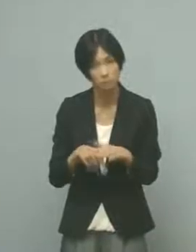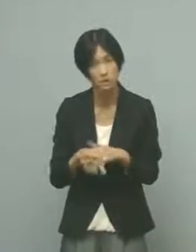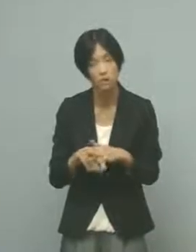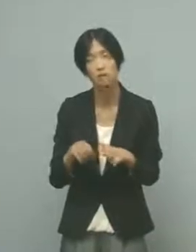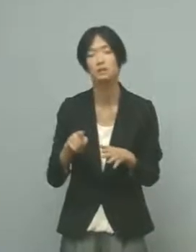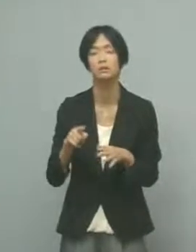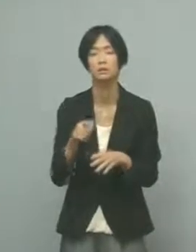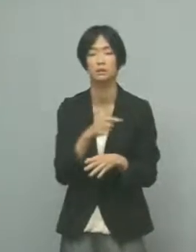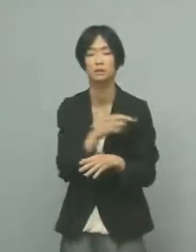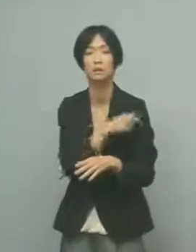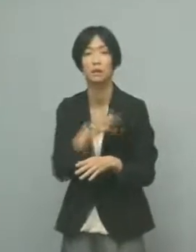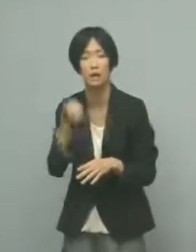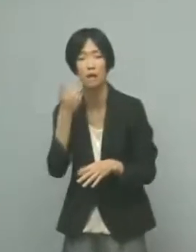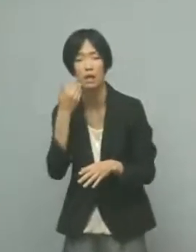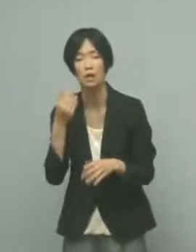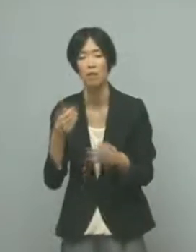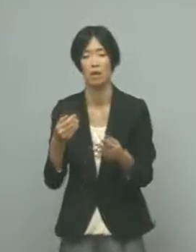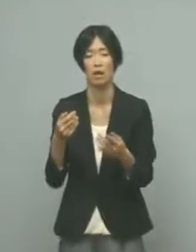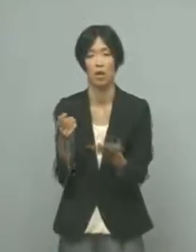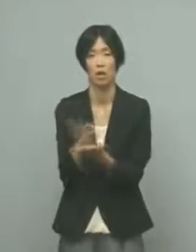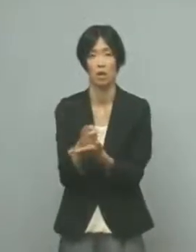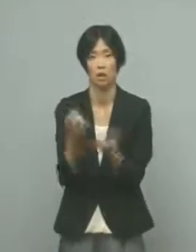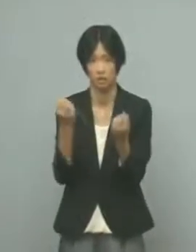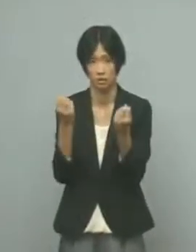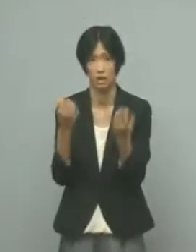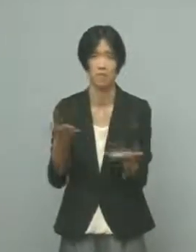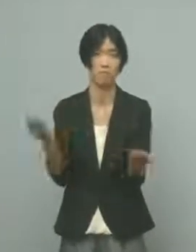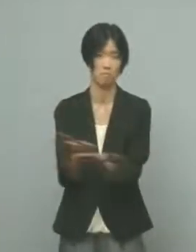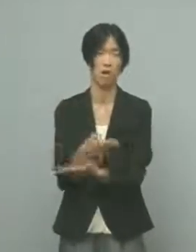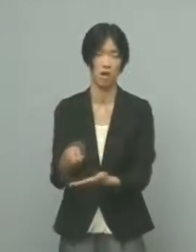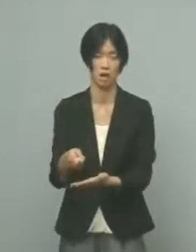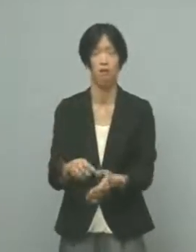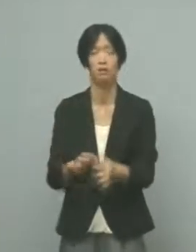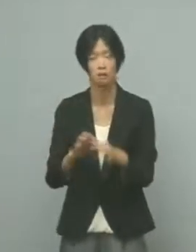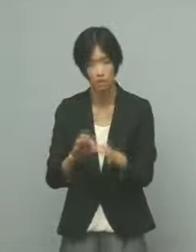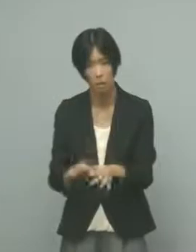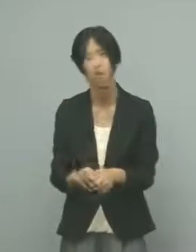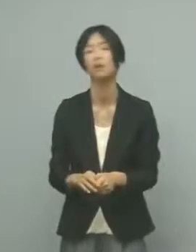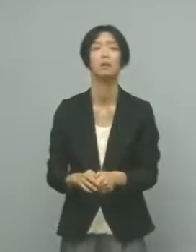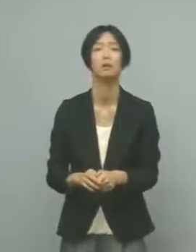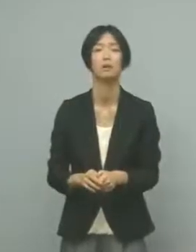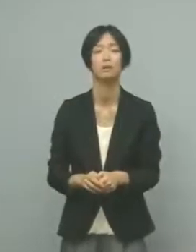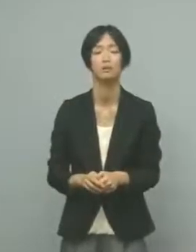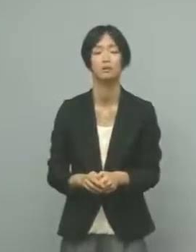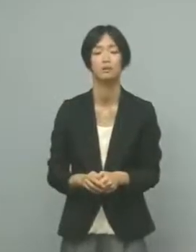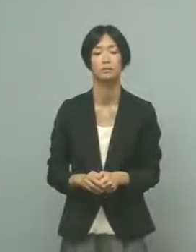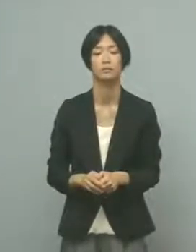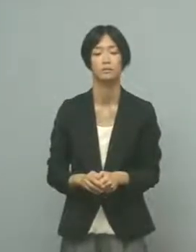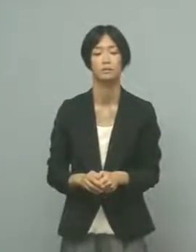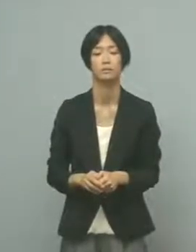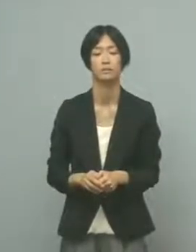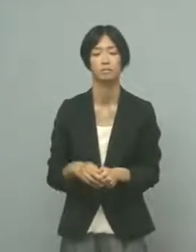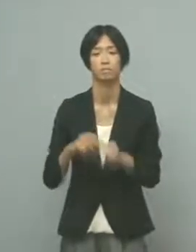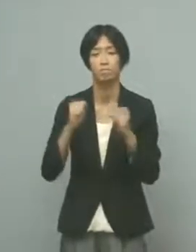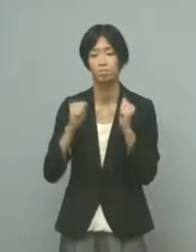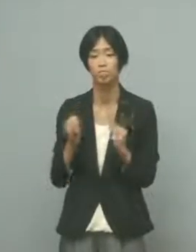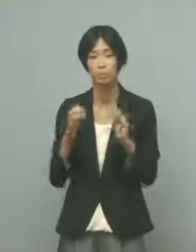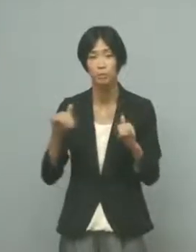新たな、ガイドラインということになっているので、こうした部分を自治体に側に、ね、住民